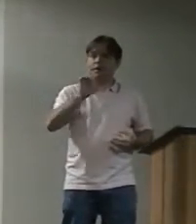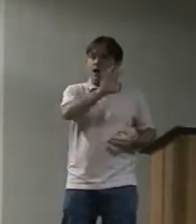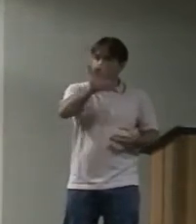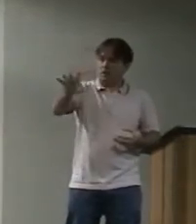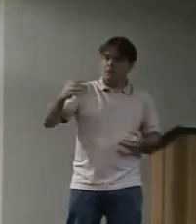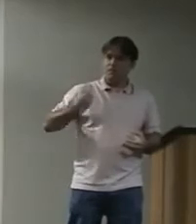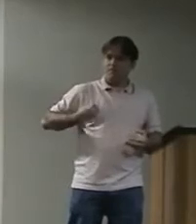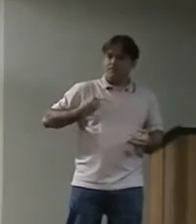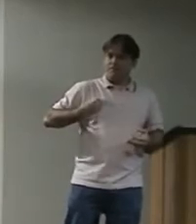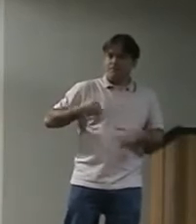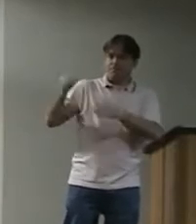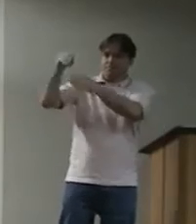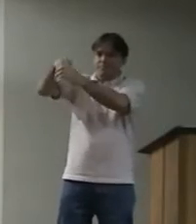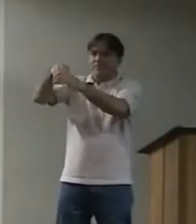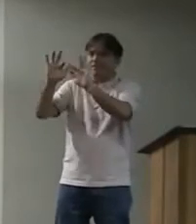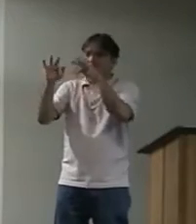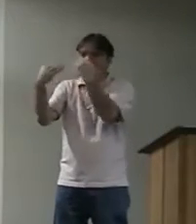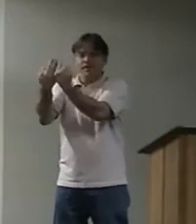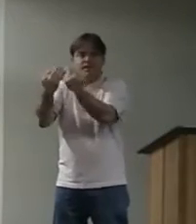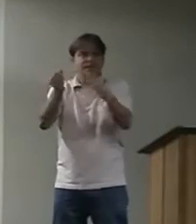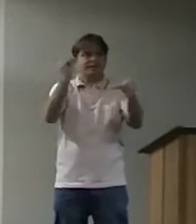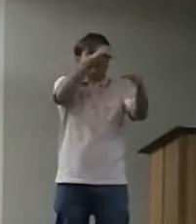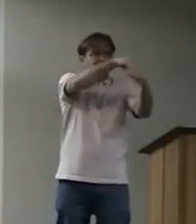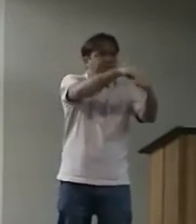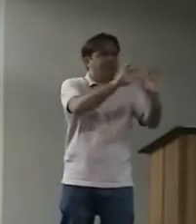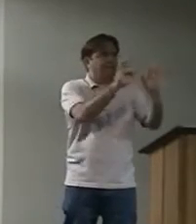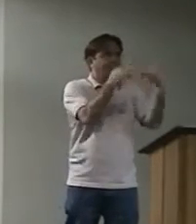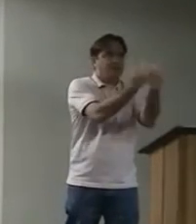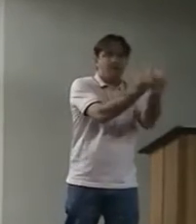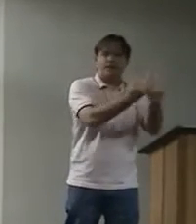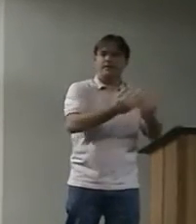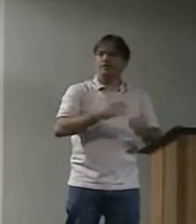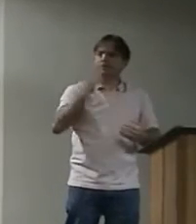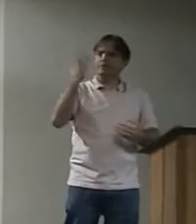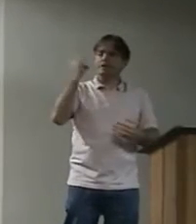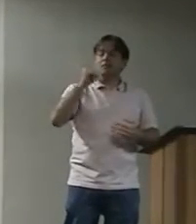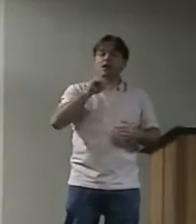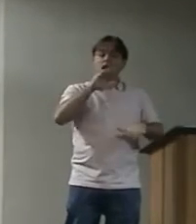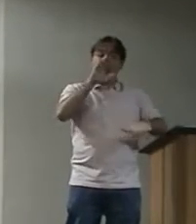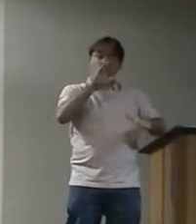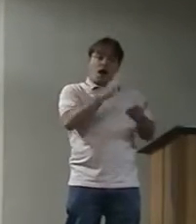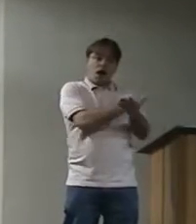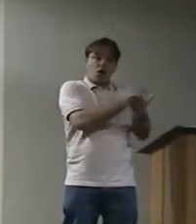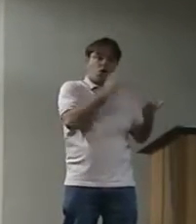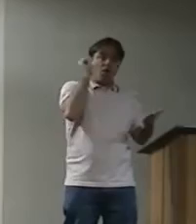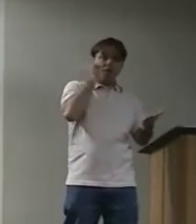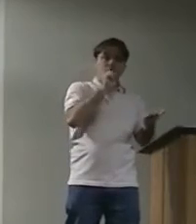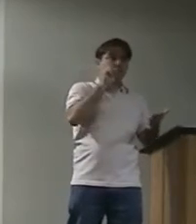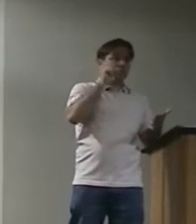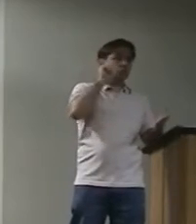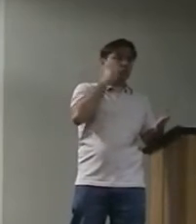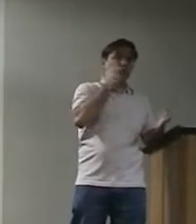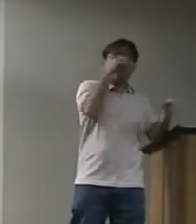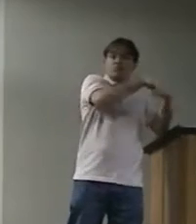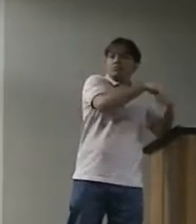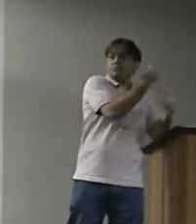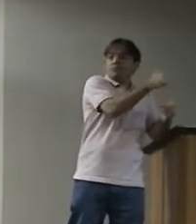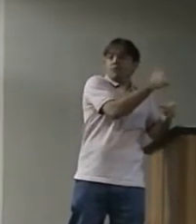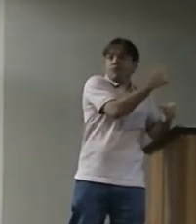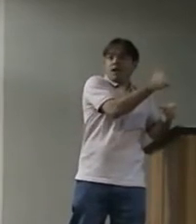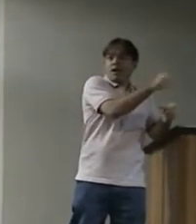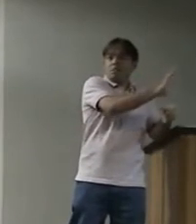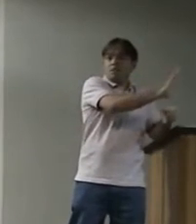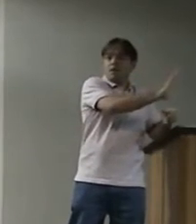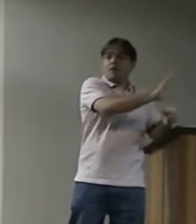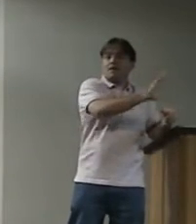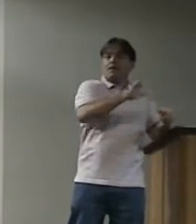profundidade quando não temos, né, o surdo no nosso convívio. A gente vê a dificuldade do vizinho, do